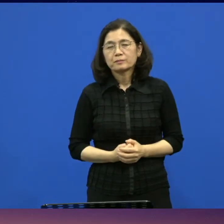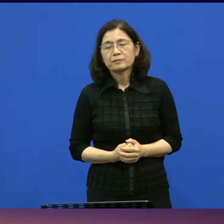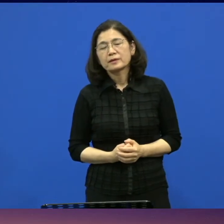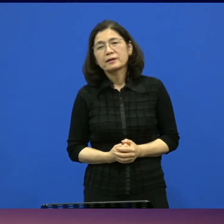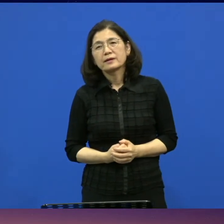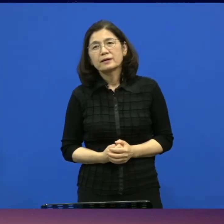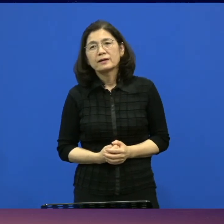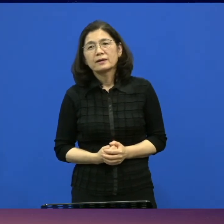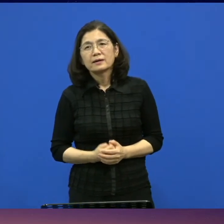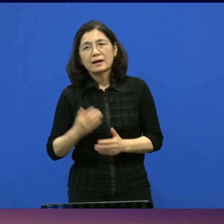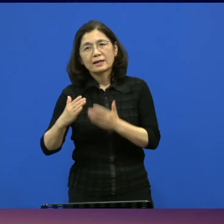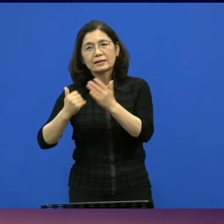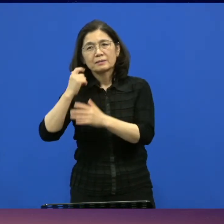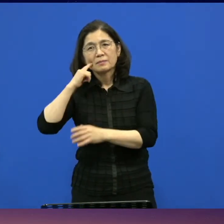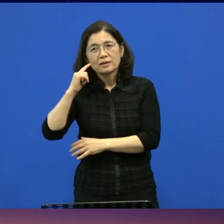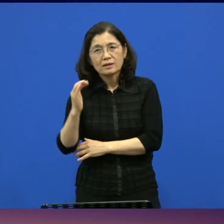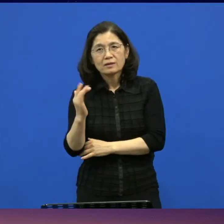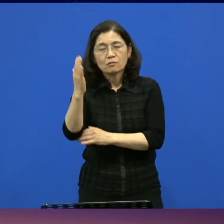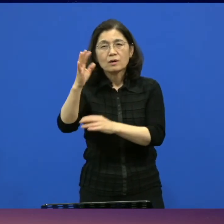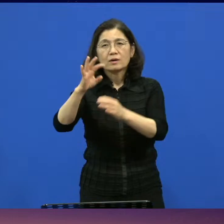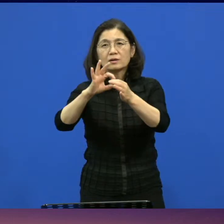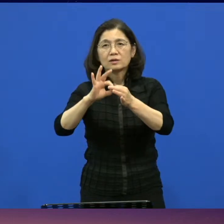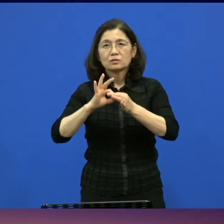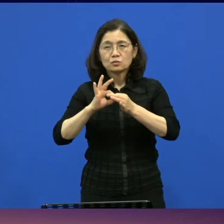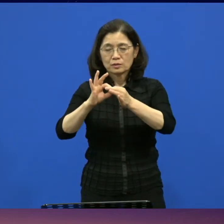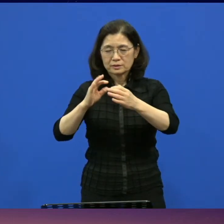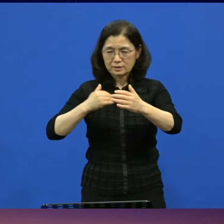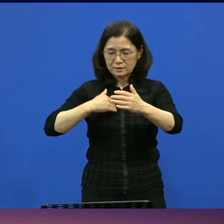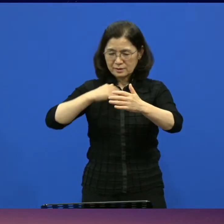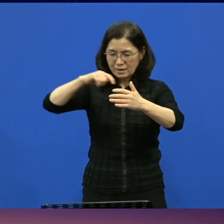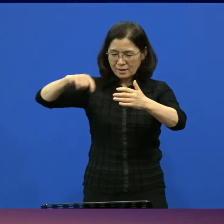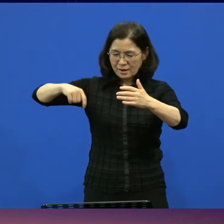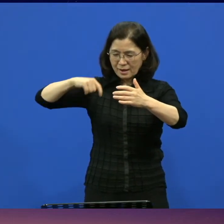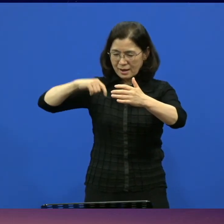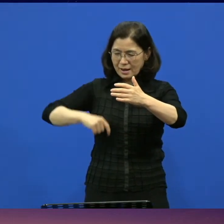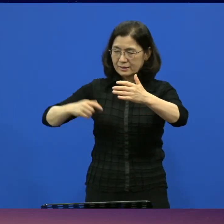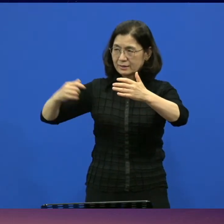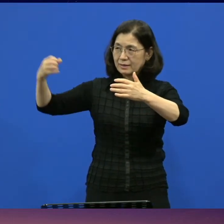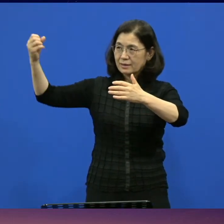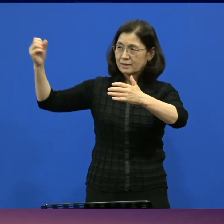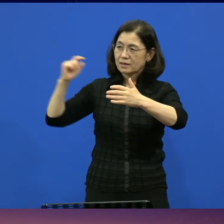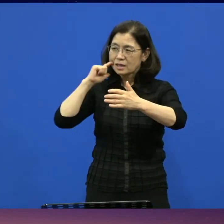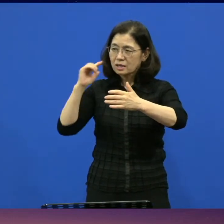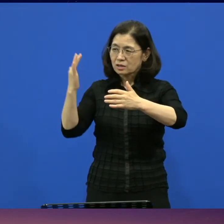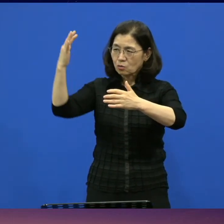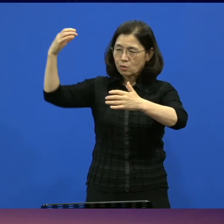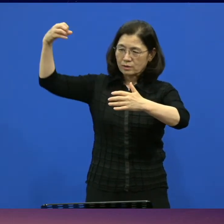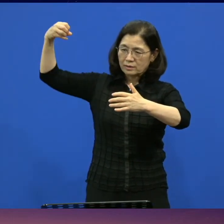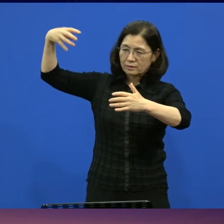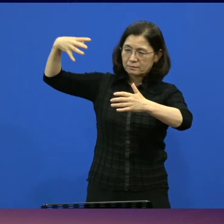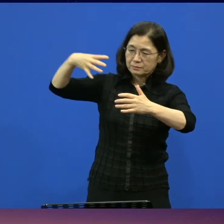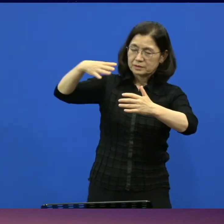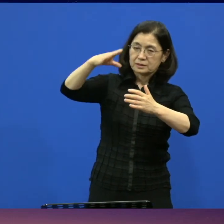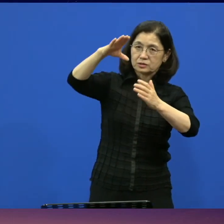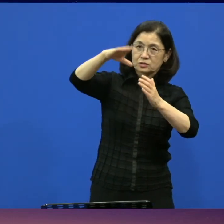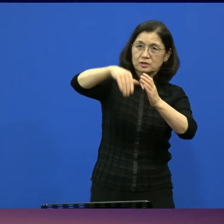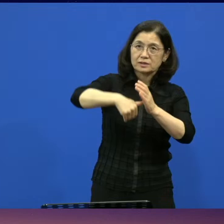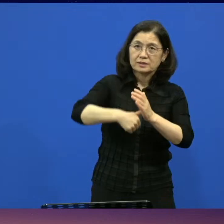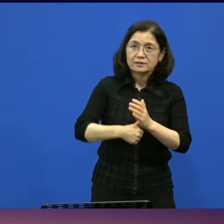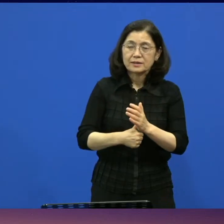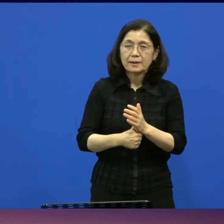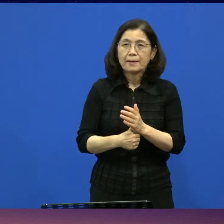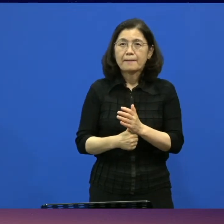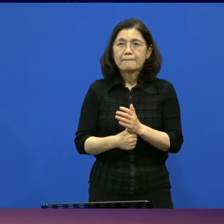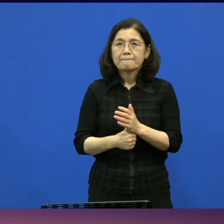않아요. 그 영광이 우리 안에 비춰질 때 우리는 그 영광의 반사체로 살게 되는 거예요. 그